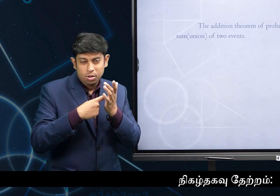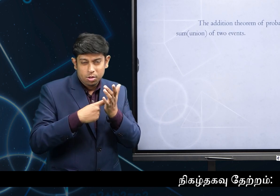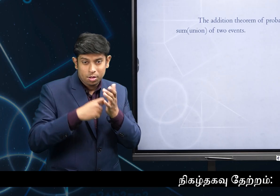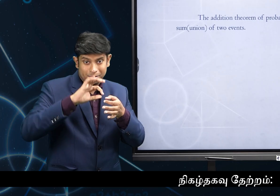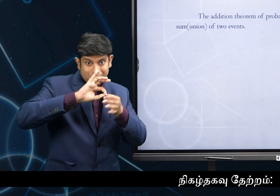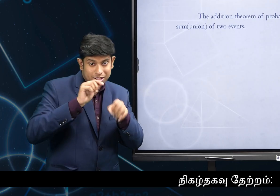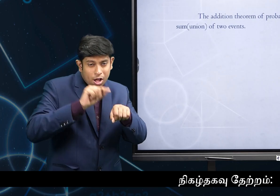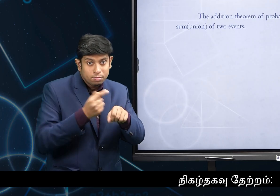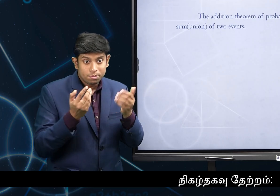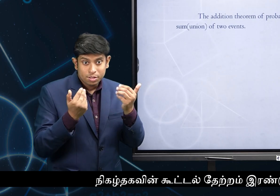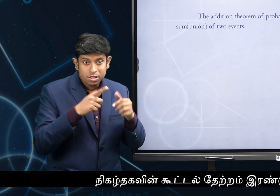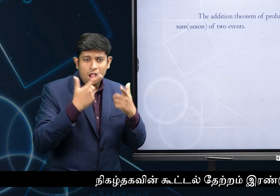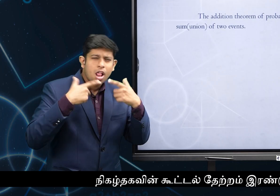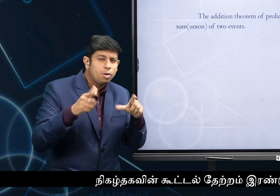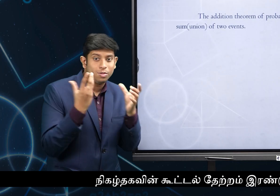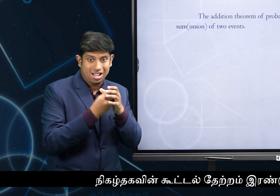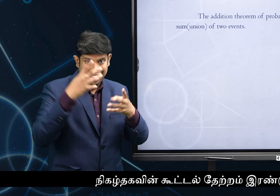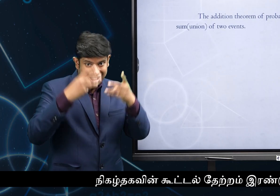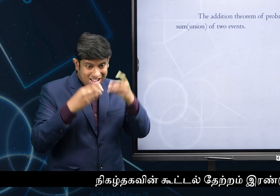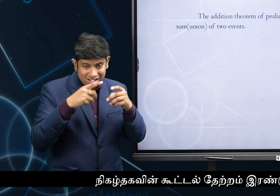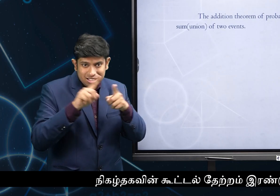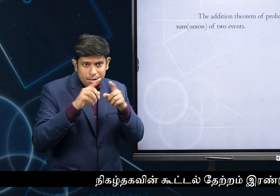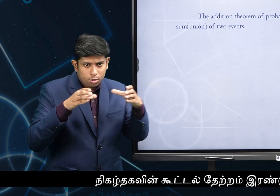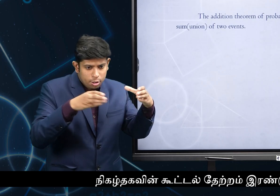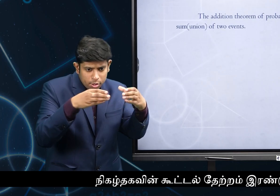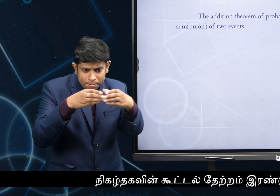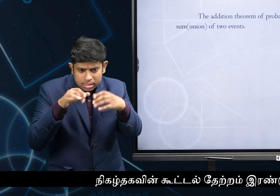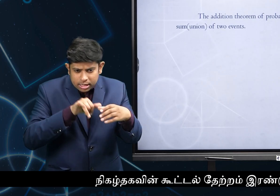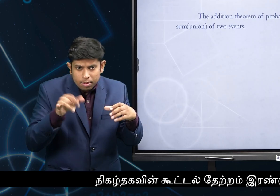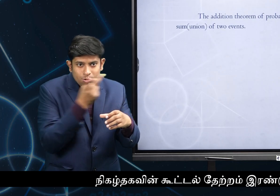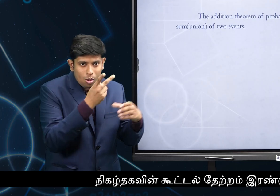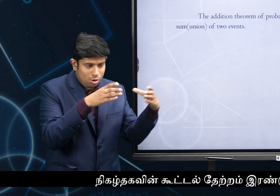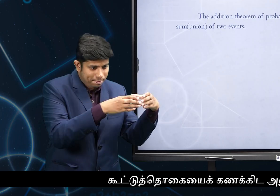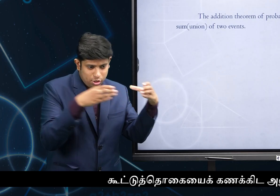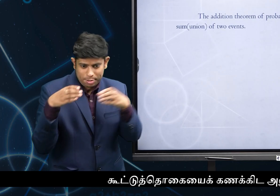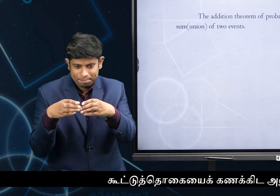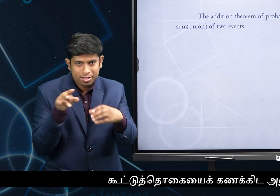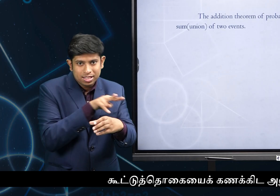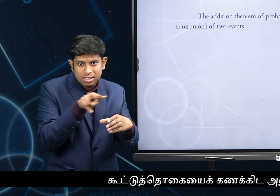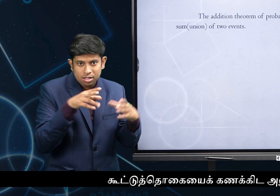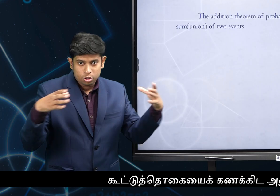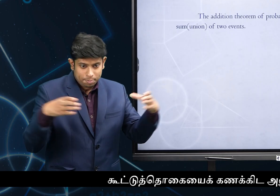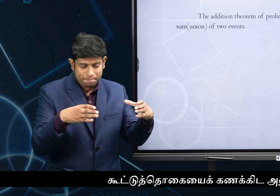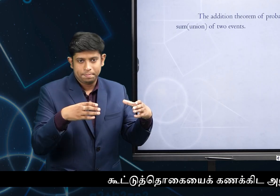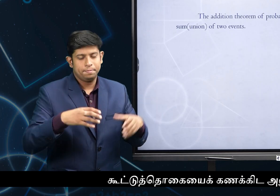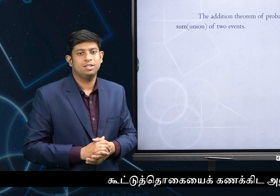நிகழ்தகவு தேற்றம். நிகழ்தகவின் கூட்டல் தேற்றம் இரண்டு நிகழ்வுகளின் கூட்டுத்தொகையை கணக்கிட அனுமதிக்கிறது.